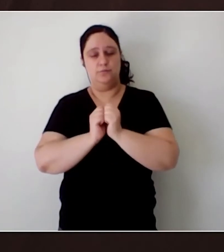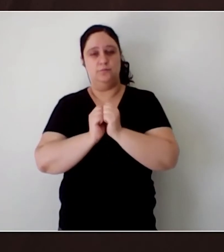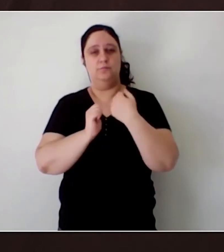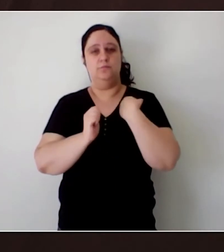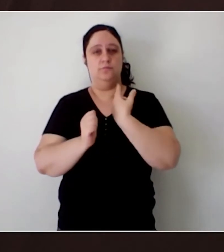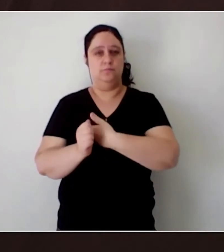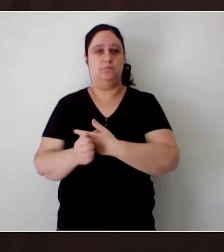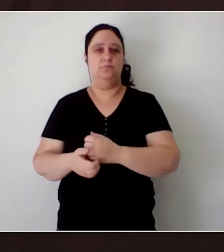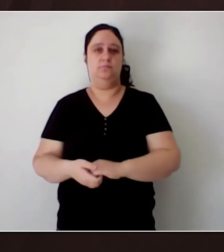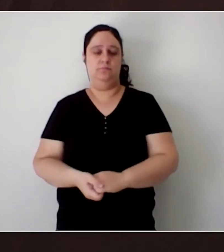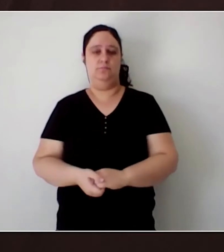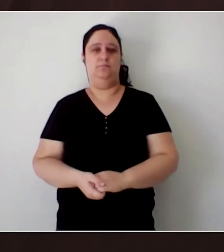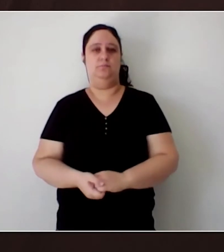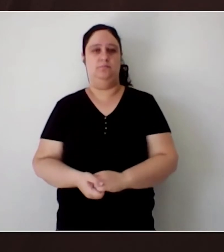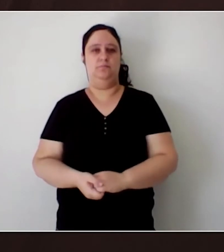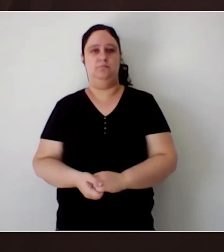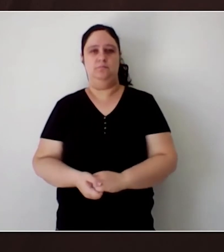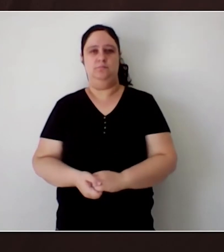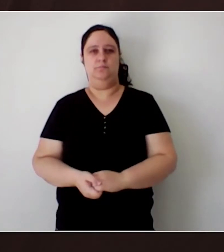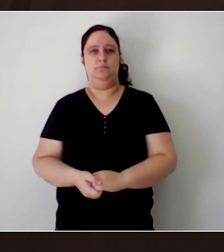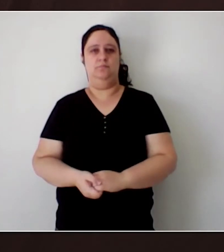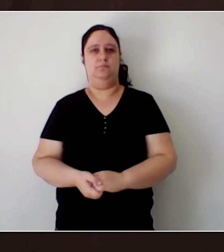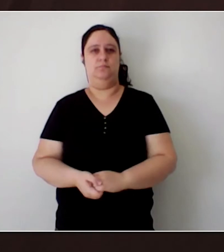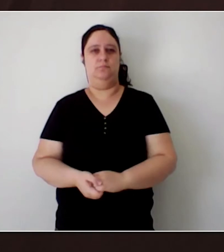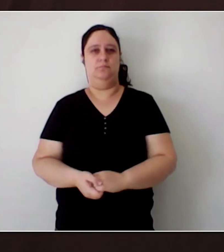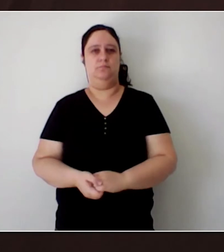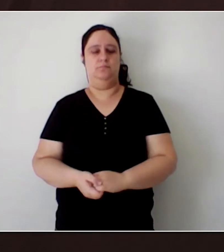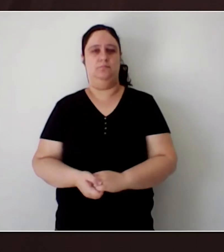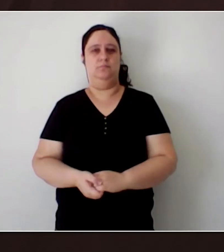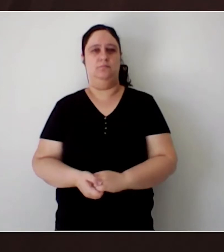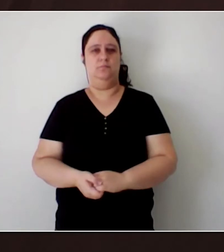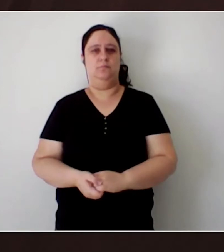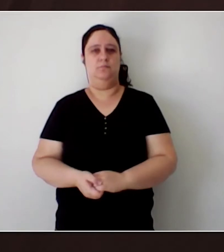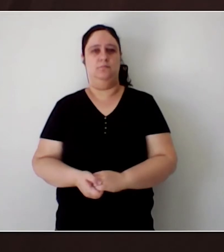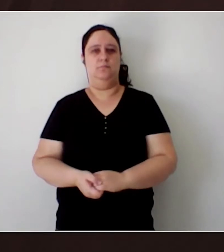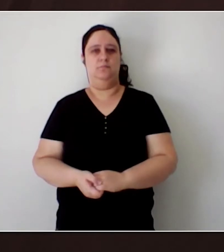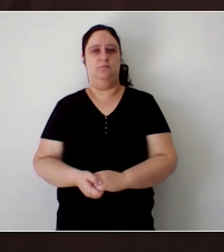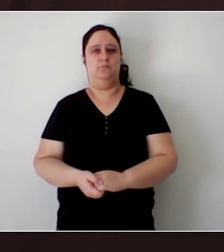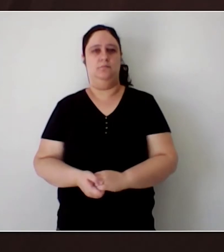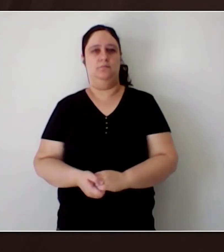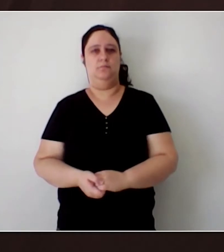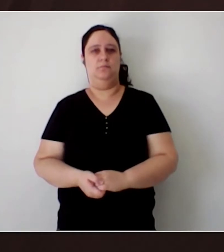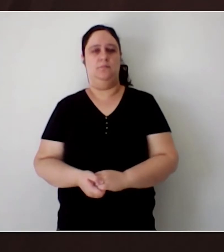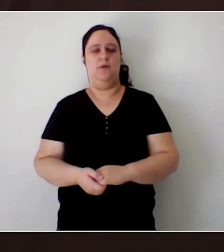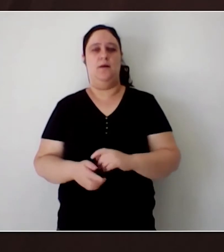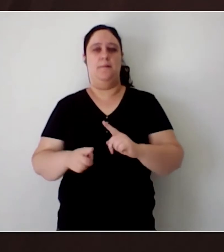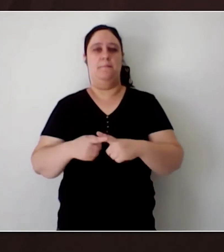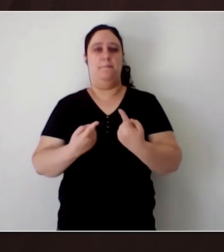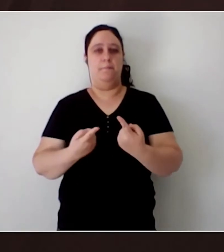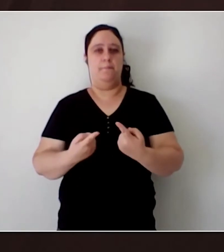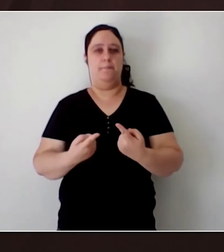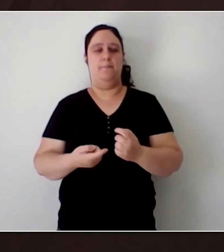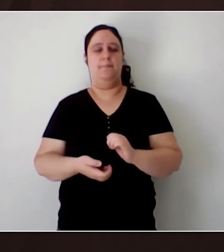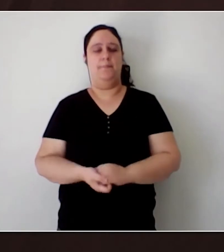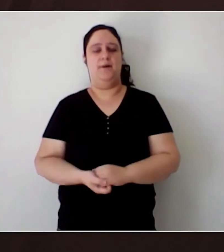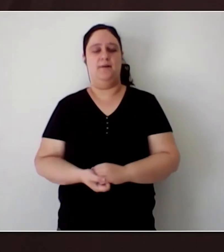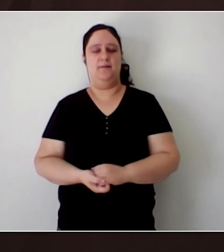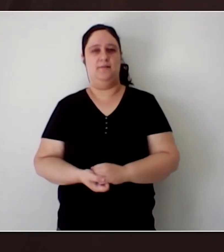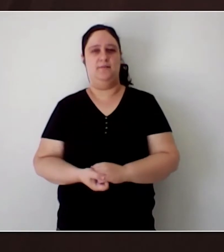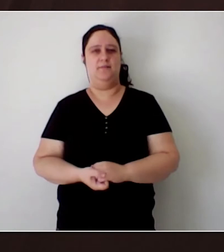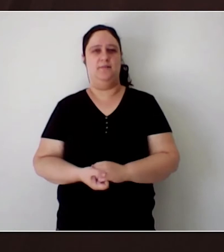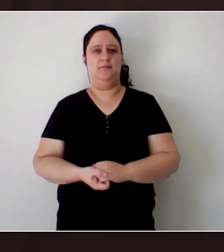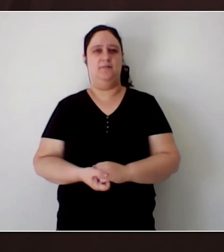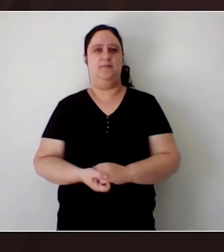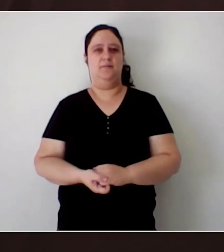nossos. Porque se tivessem sido dos nossos, teriam permanecido conosco. Todavia, eles